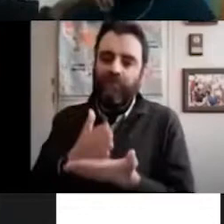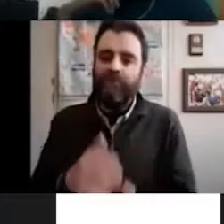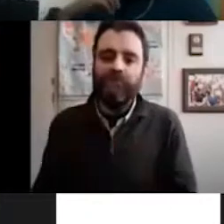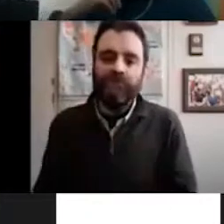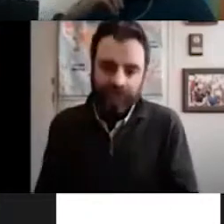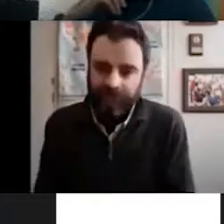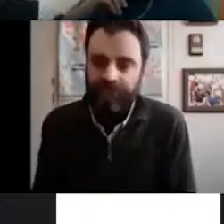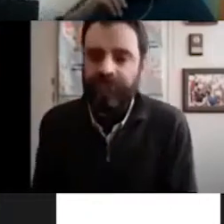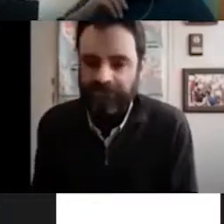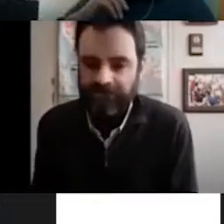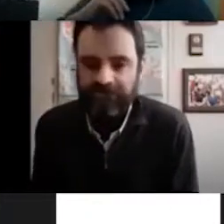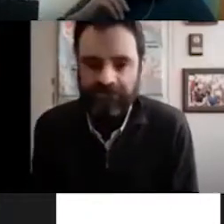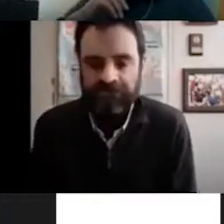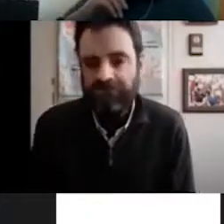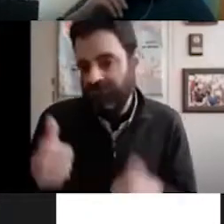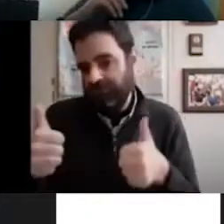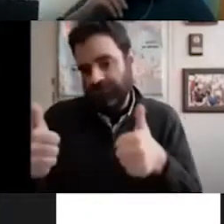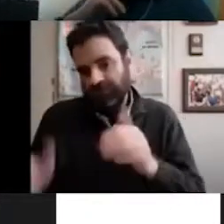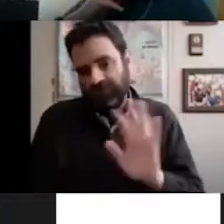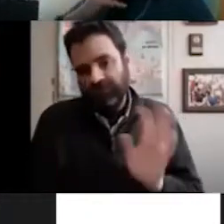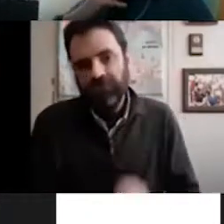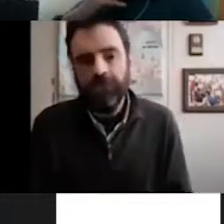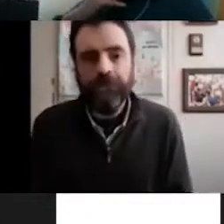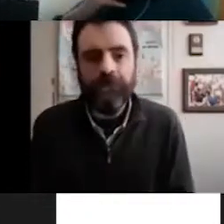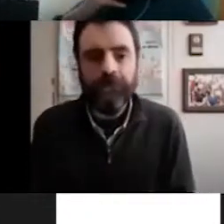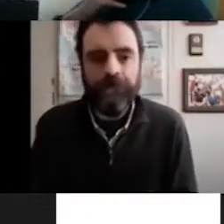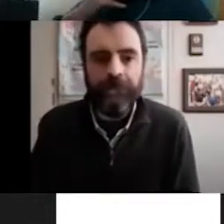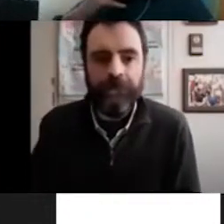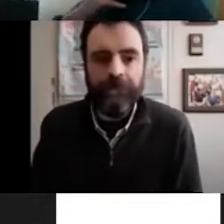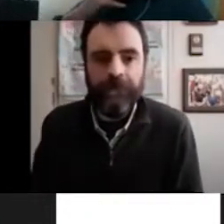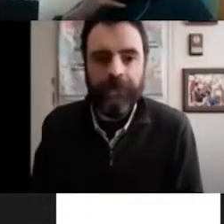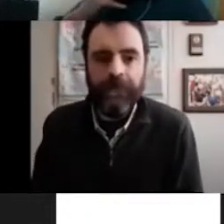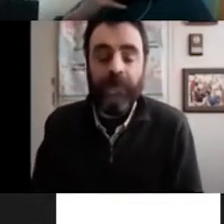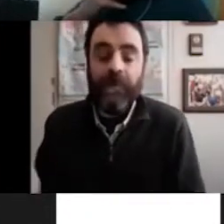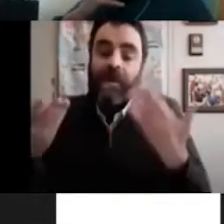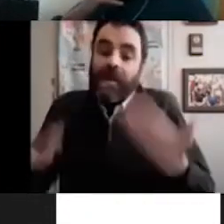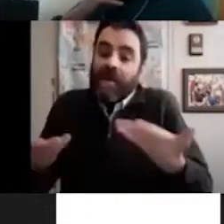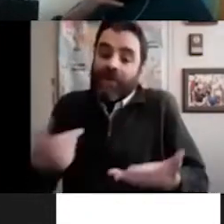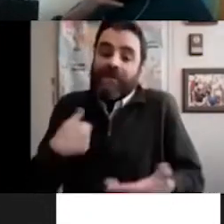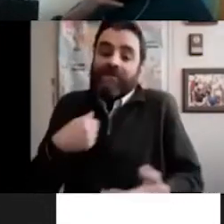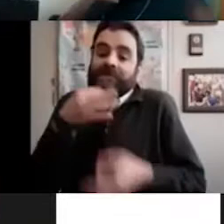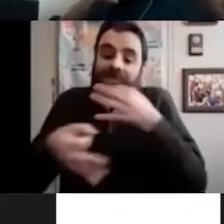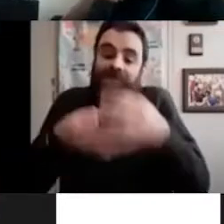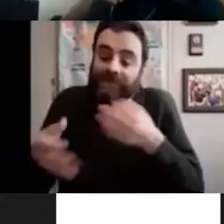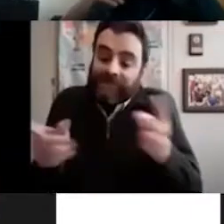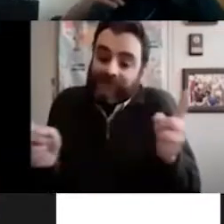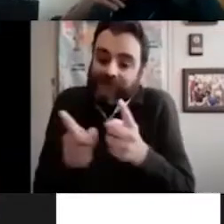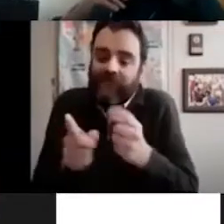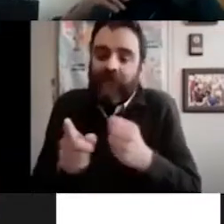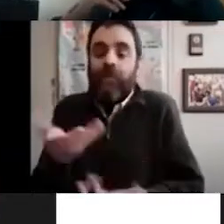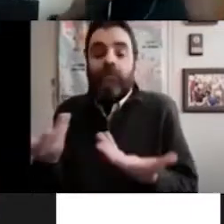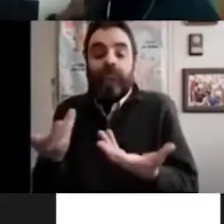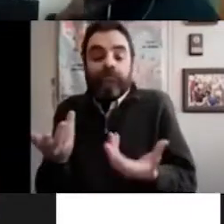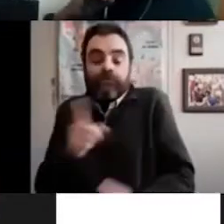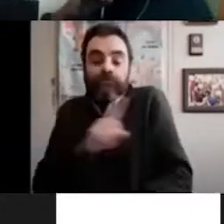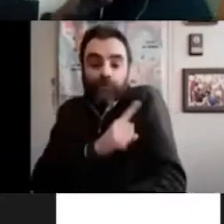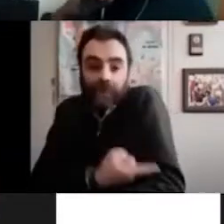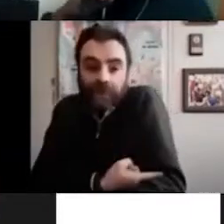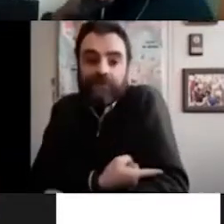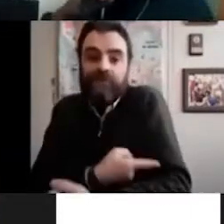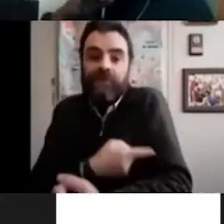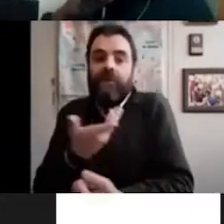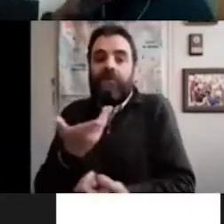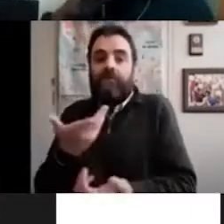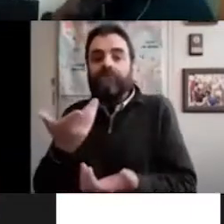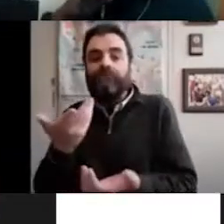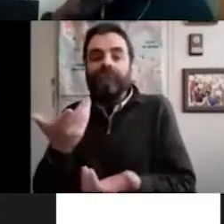se hace información, ¿sí? Se difunde acerca del tema. Y eso, en esta diapositiva. Ahora yo les voy a contar en